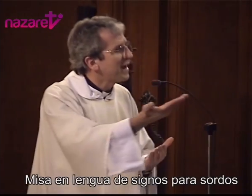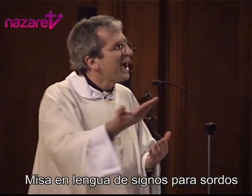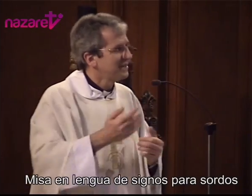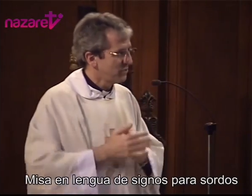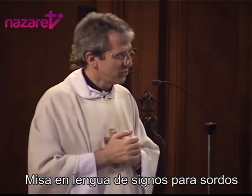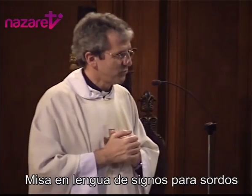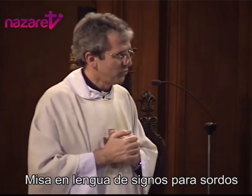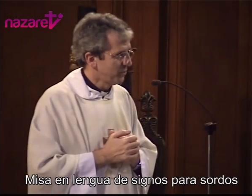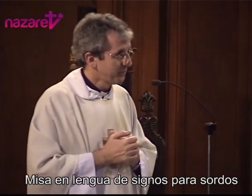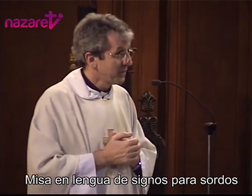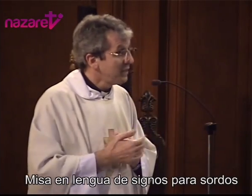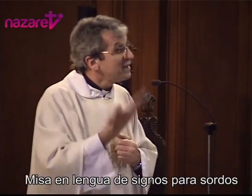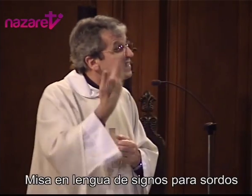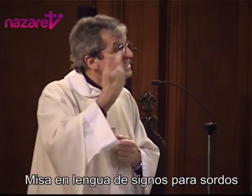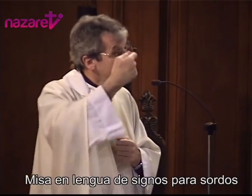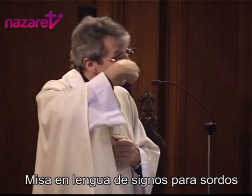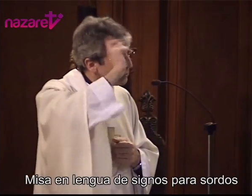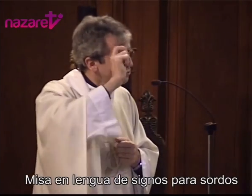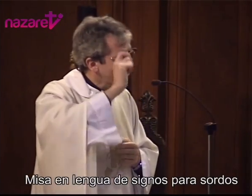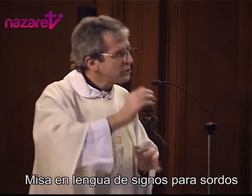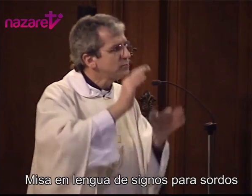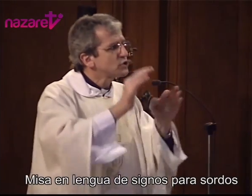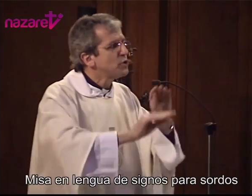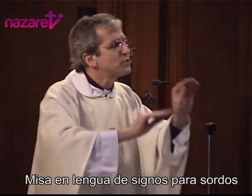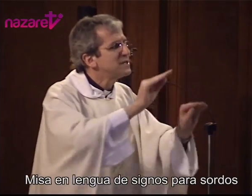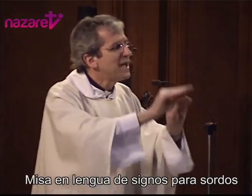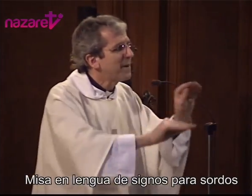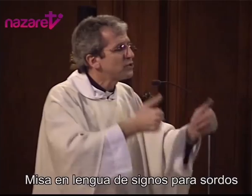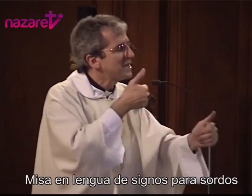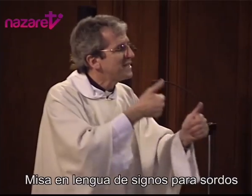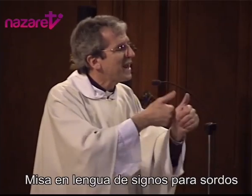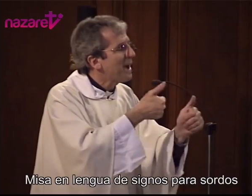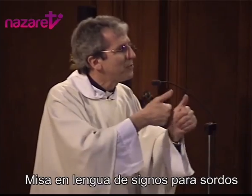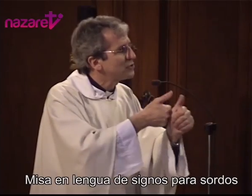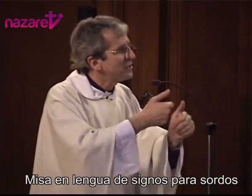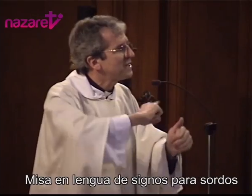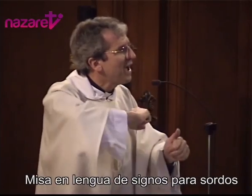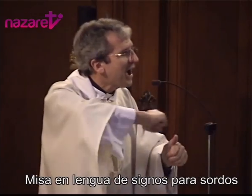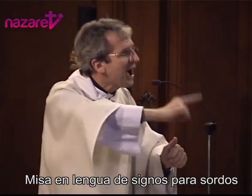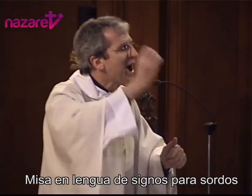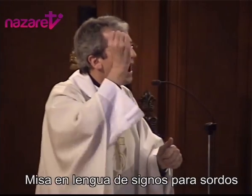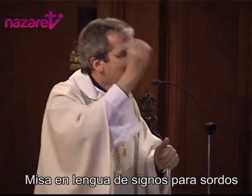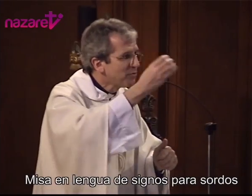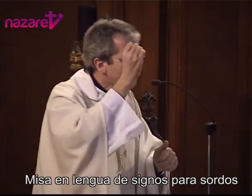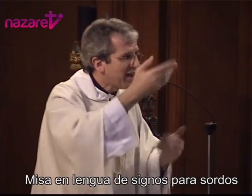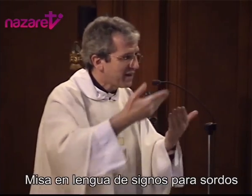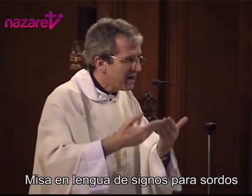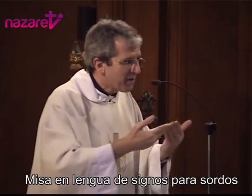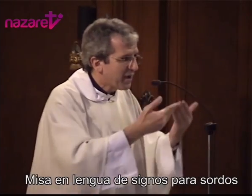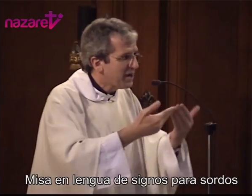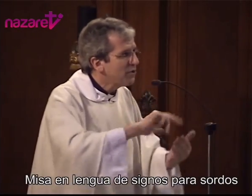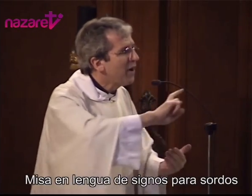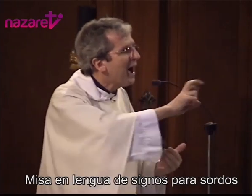debemos dar ante nuestro mundo. Desde el día de nuestro bautismo somos llamados a ser apóstoles, a anunciar